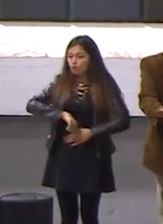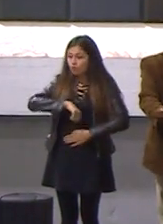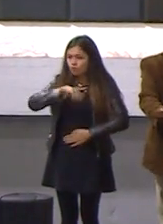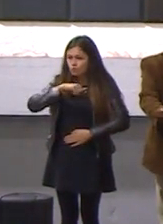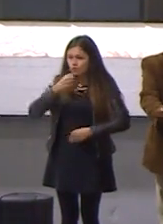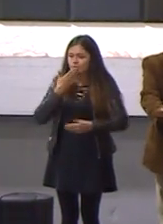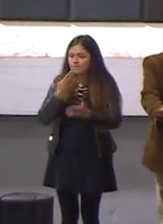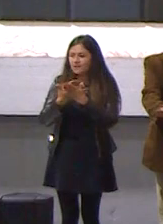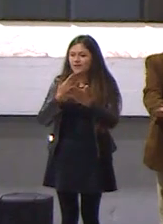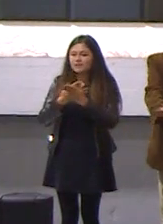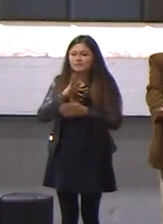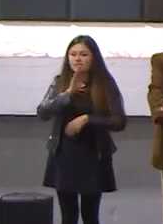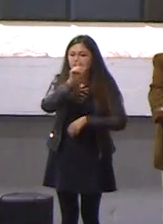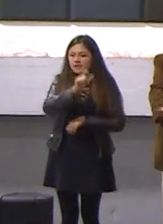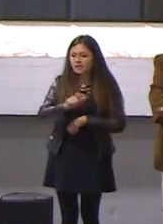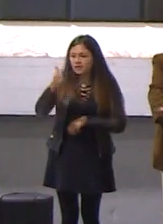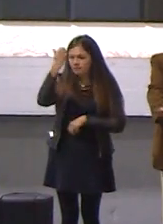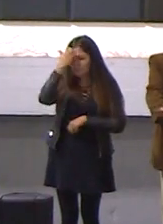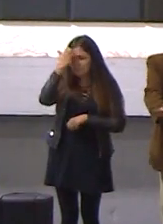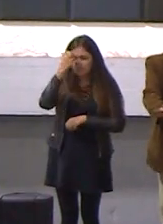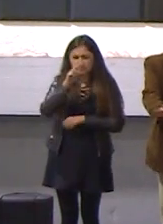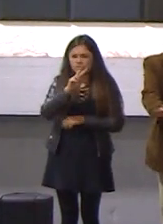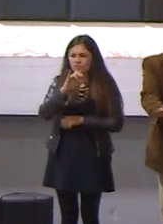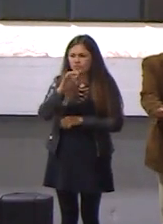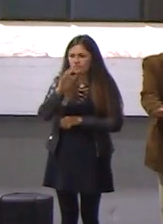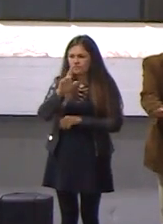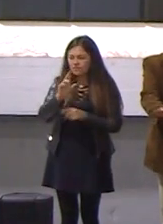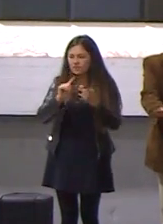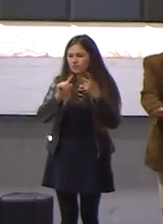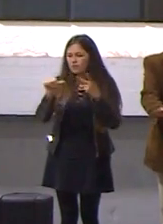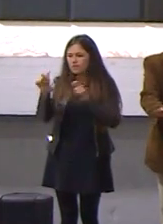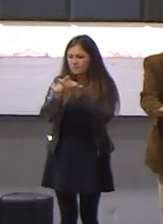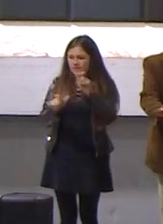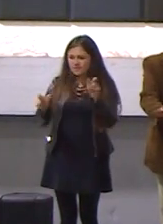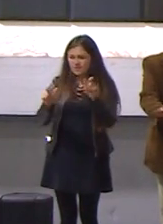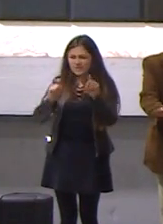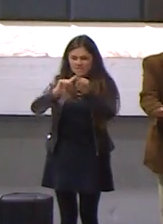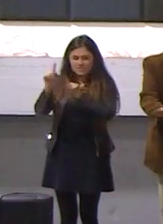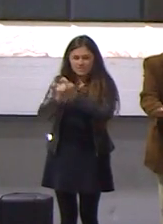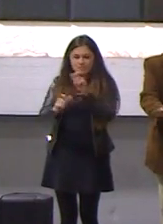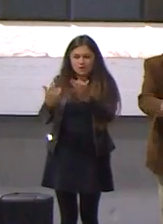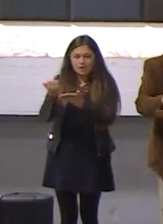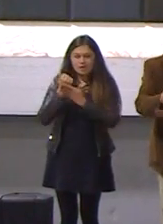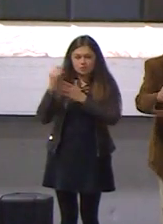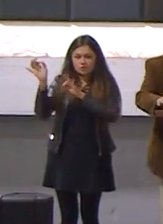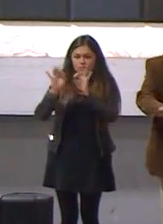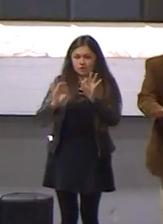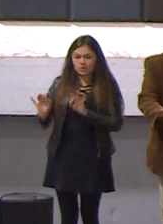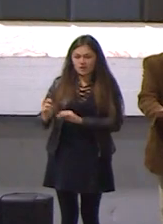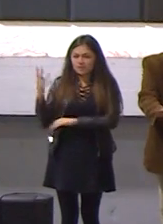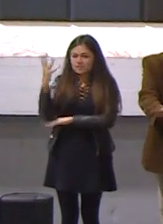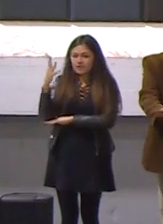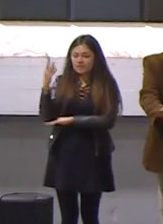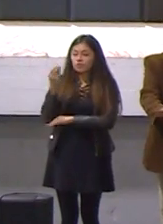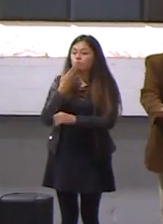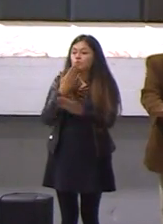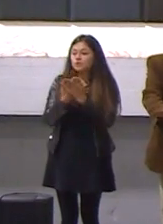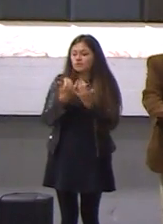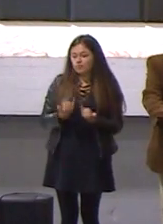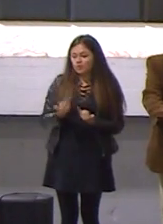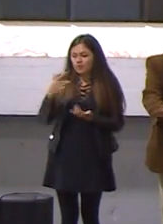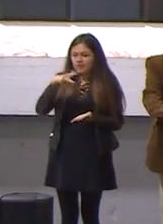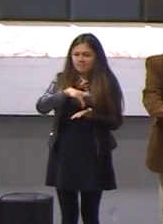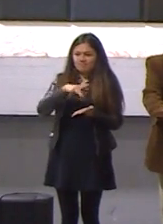al profesor víctor ya la asociación y a los demás profesores que organizaron el evento por permitirme estar esta